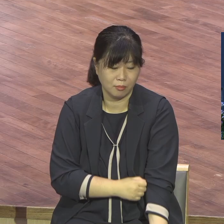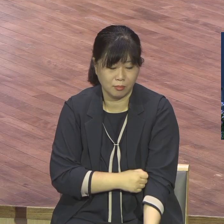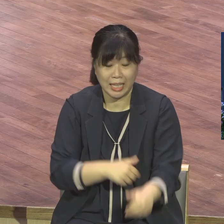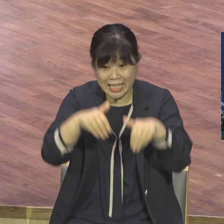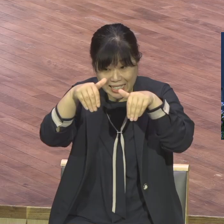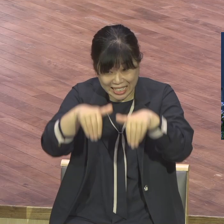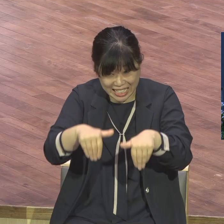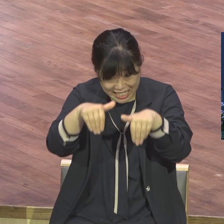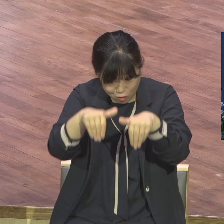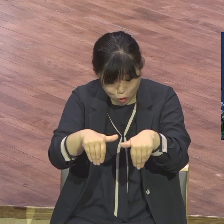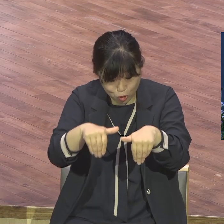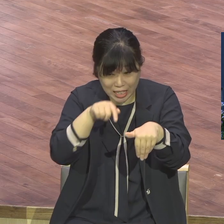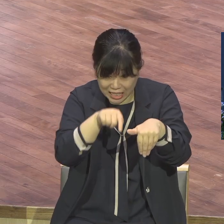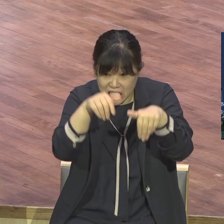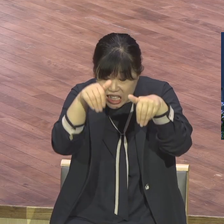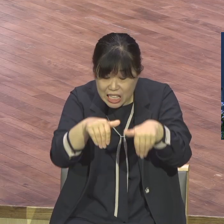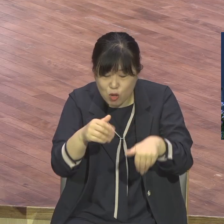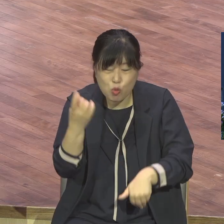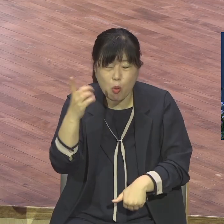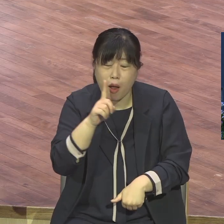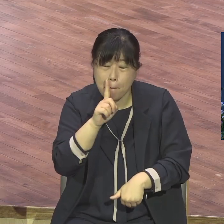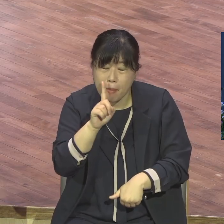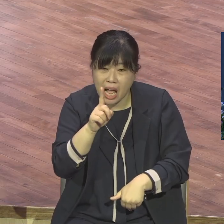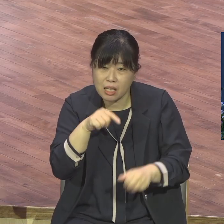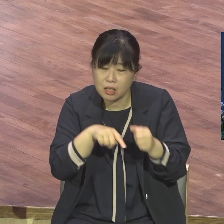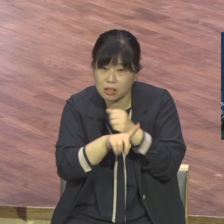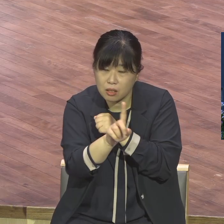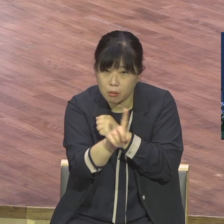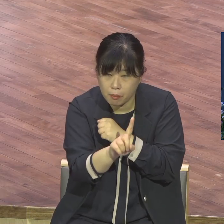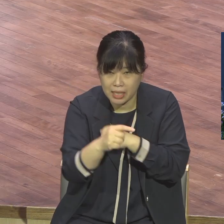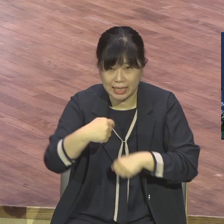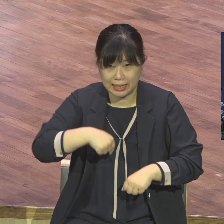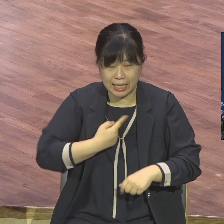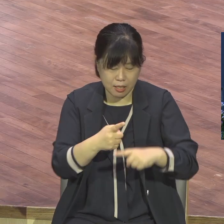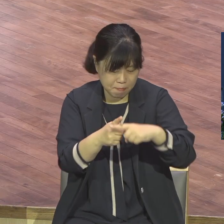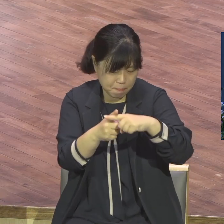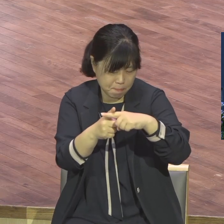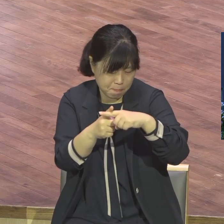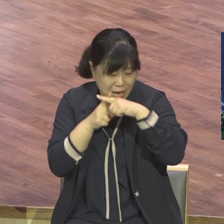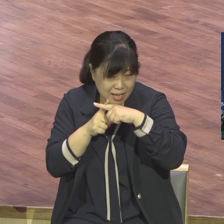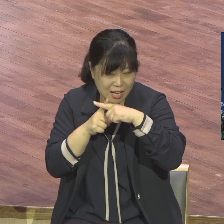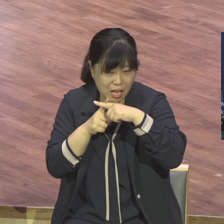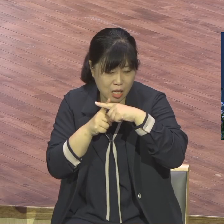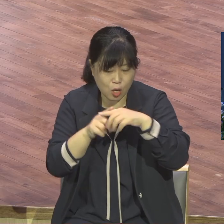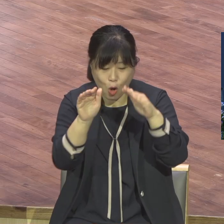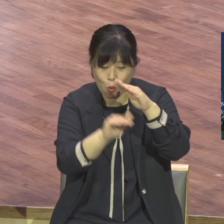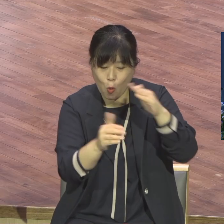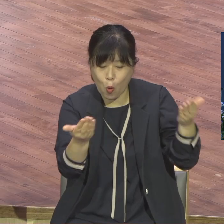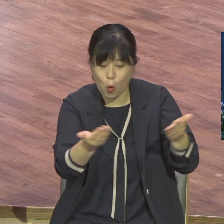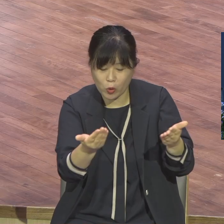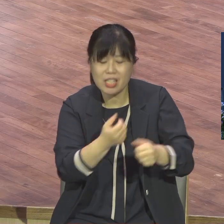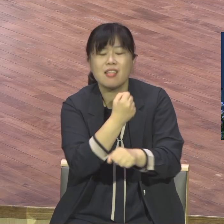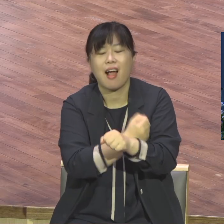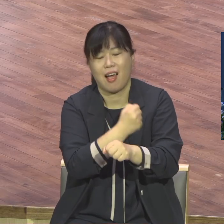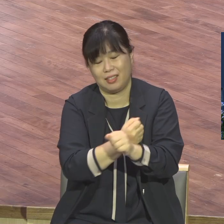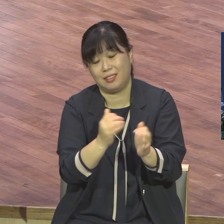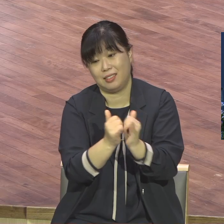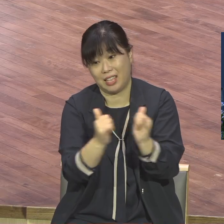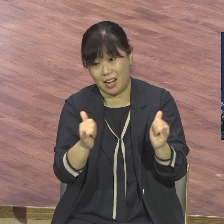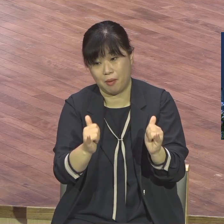그게 일꾼이에요. 자기를 희생하여, 자기 시간을 자기 물질을 자기 인생을 희생하여